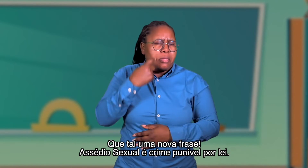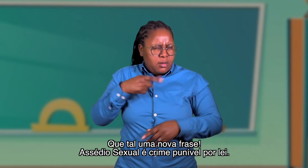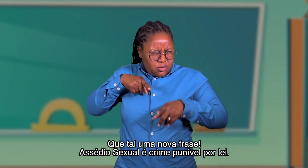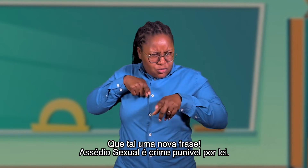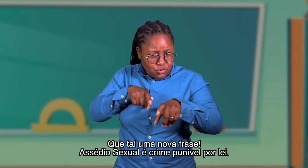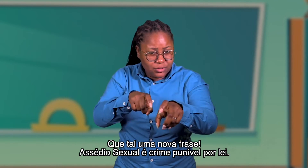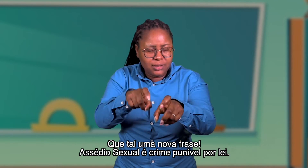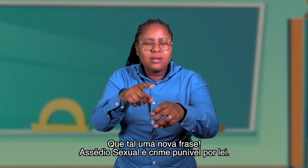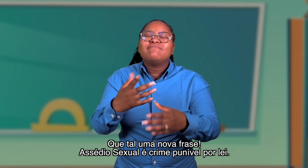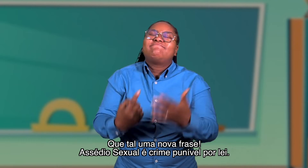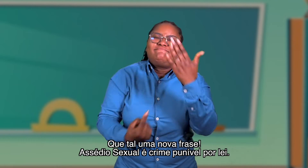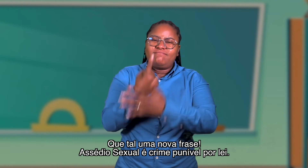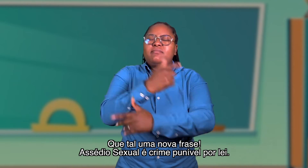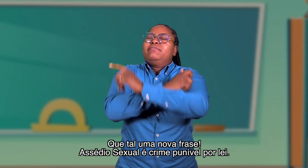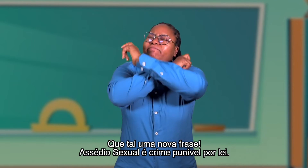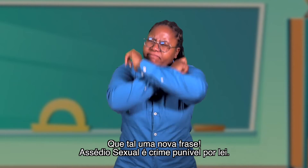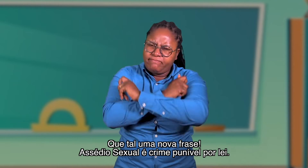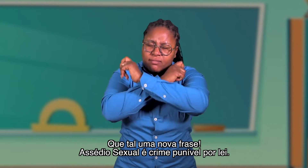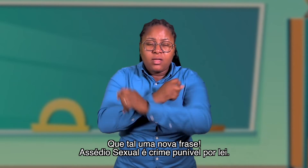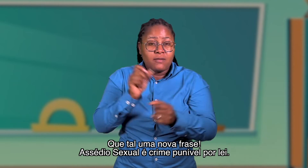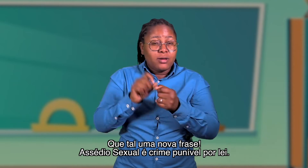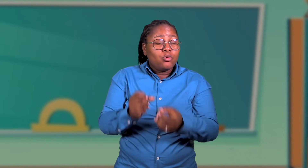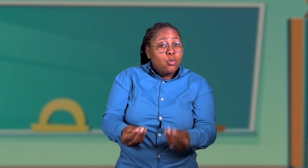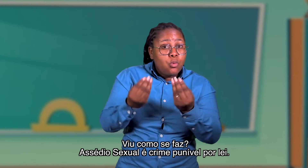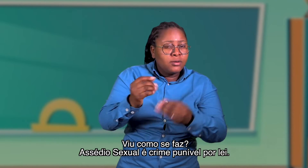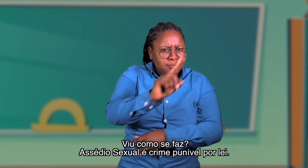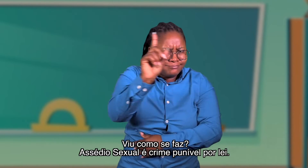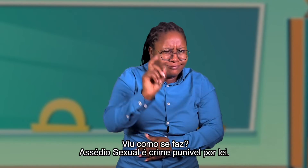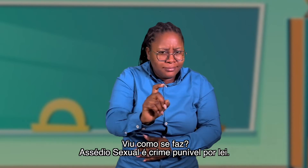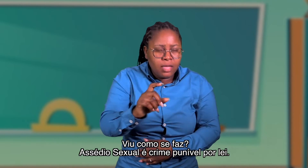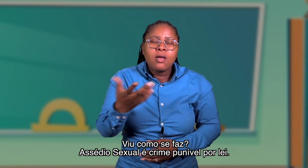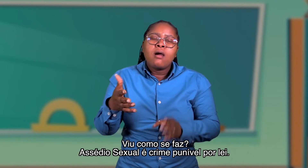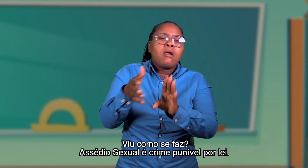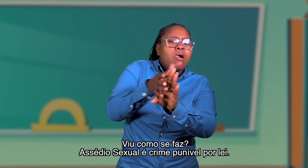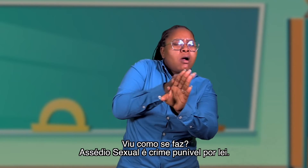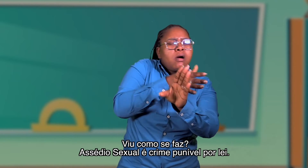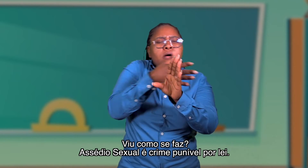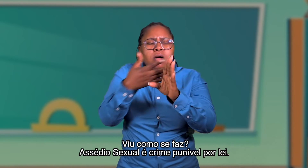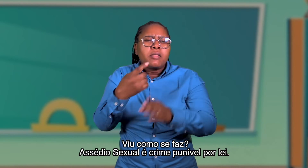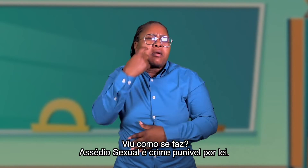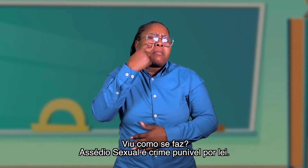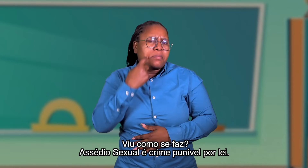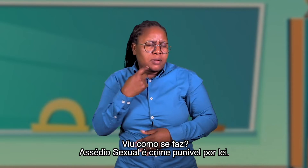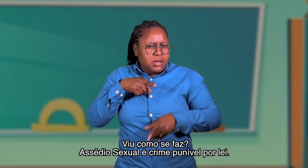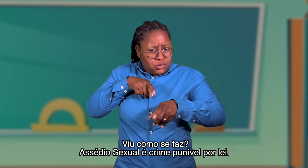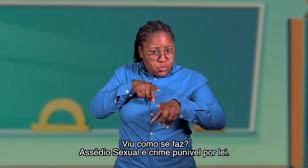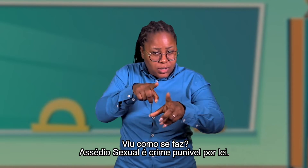sexual é crime punível por lei. Viu como se faz? Assédio sexual